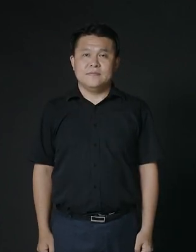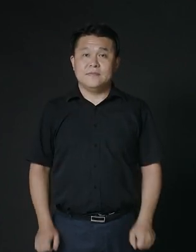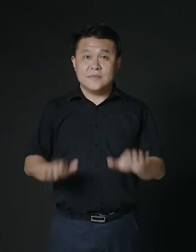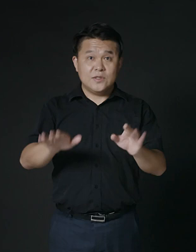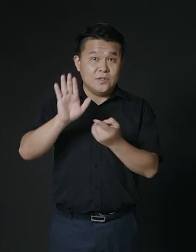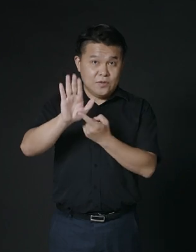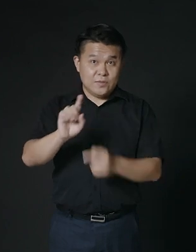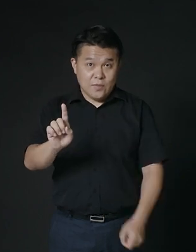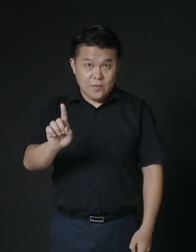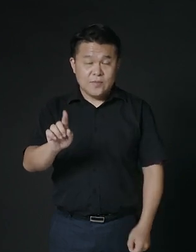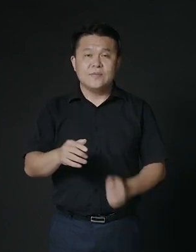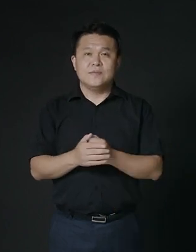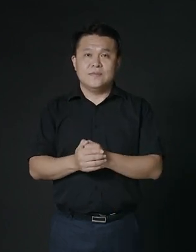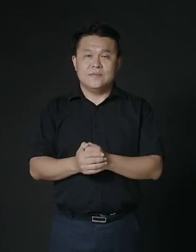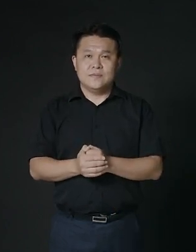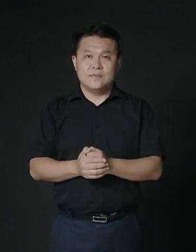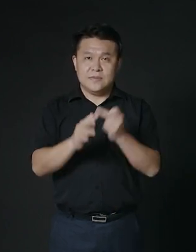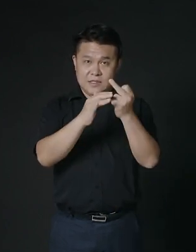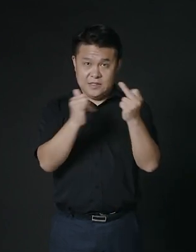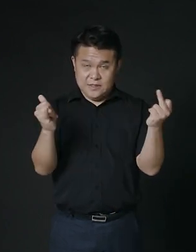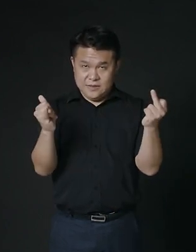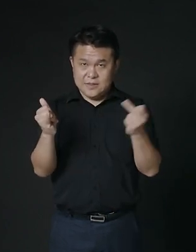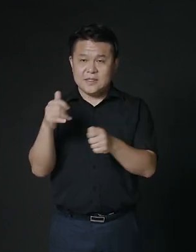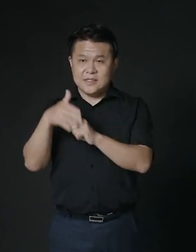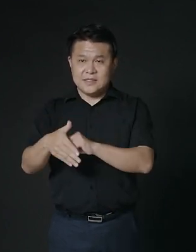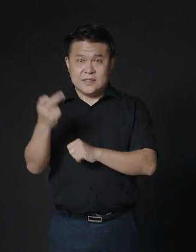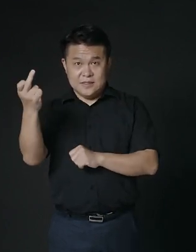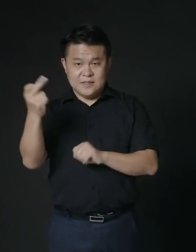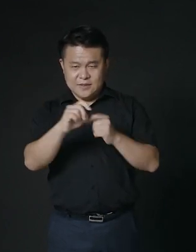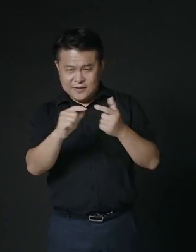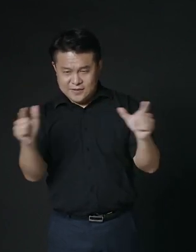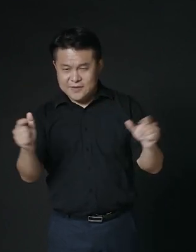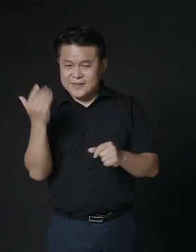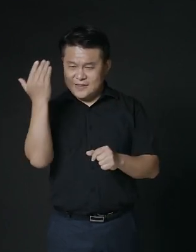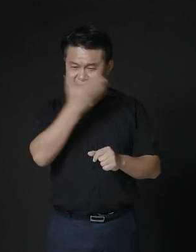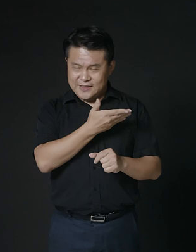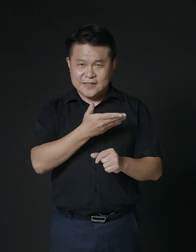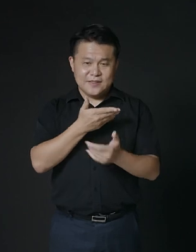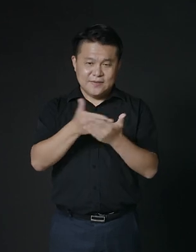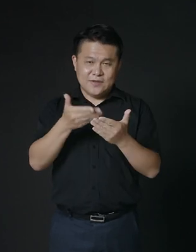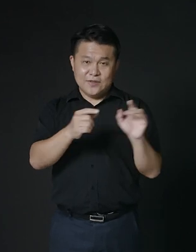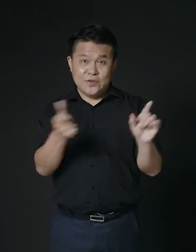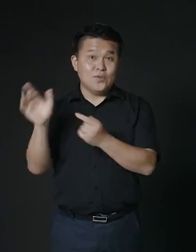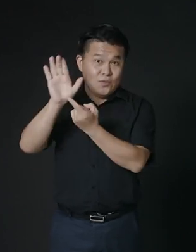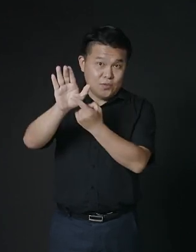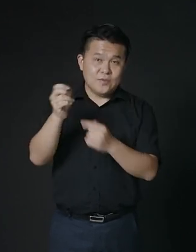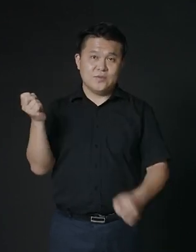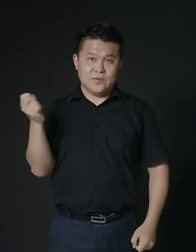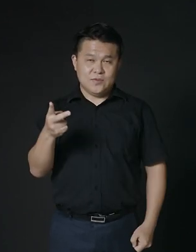이번 전시는 12인 12 세계 다채롭고 순수한 작업 3개를 조명하며